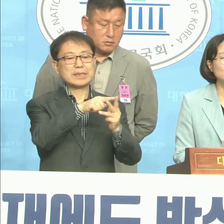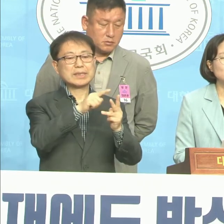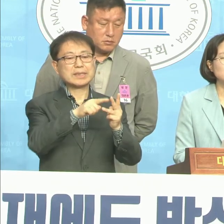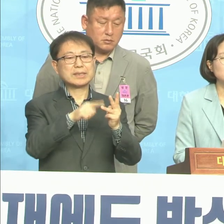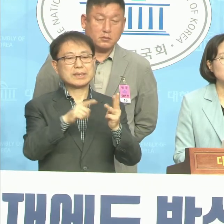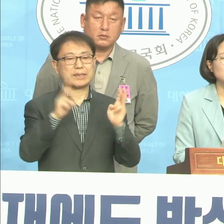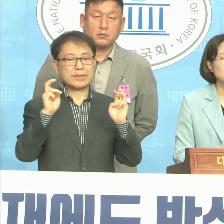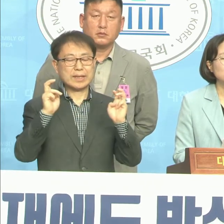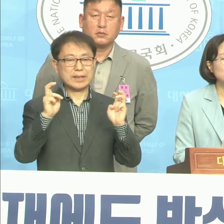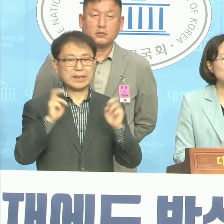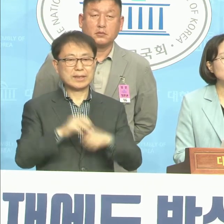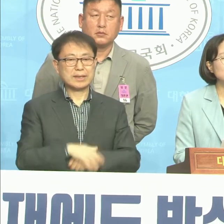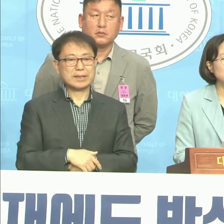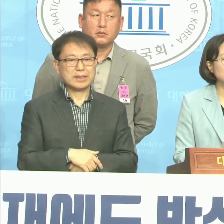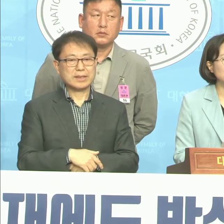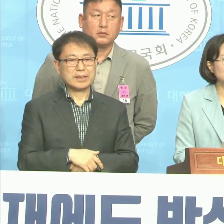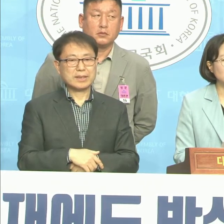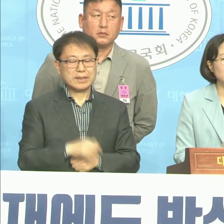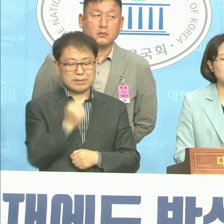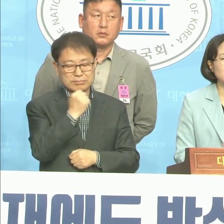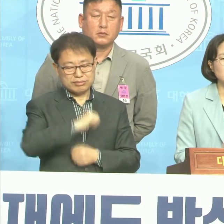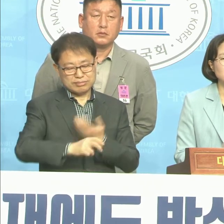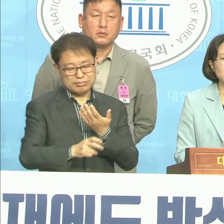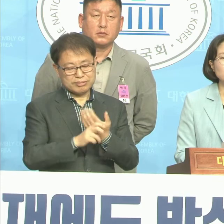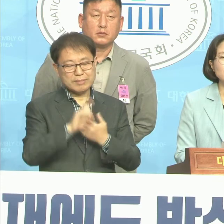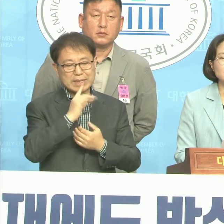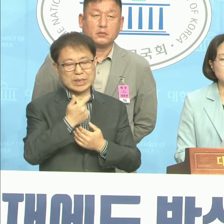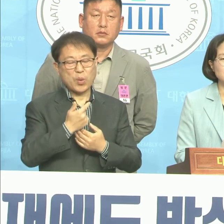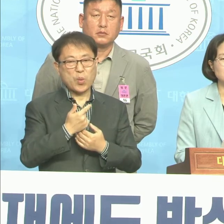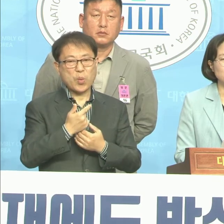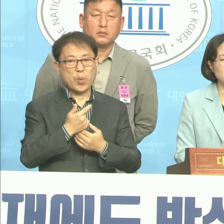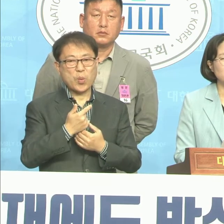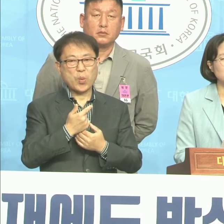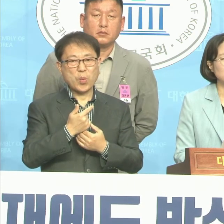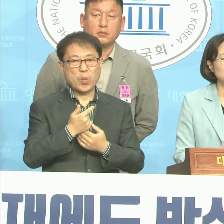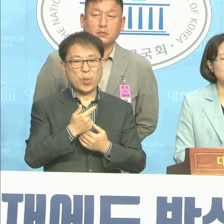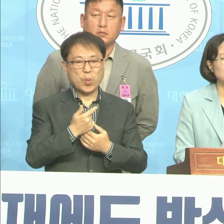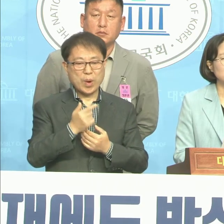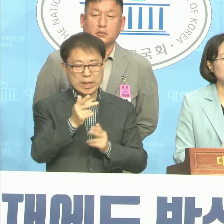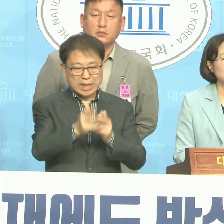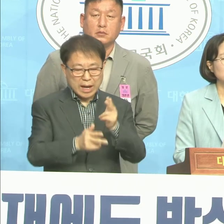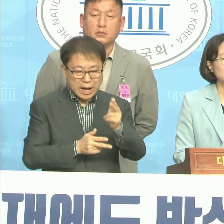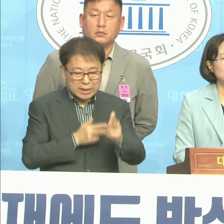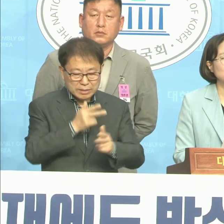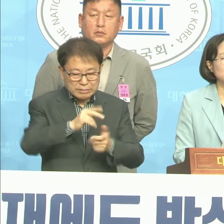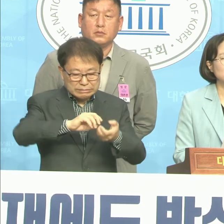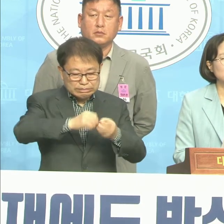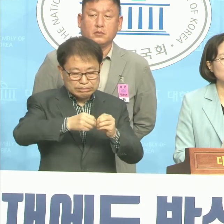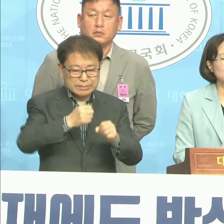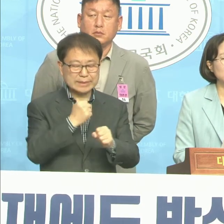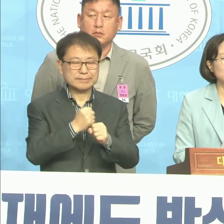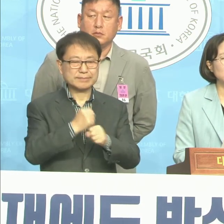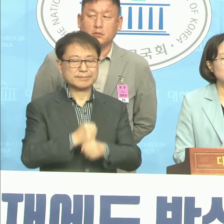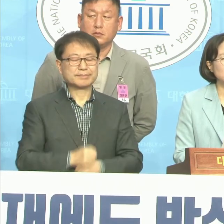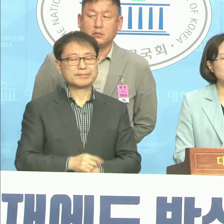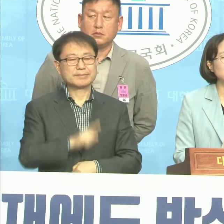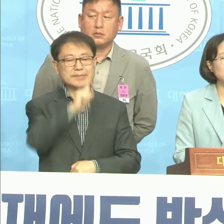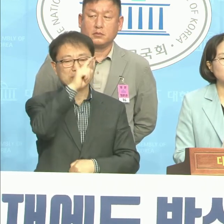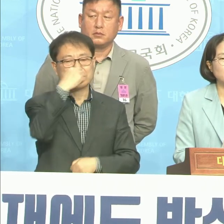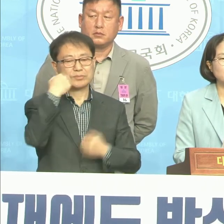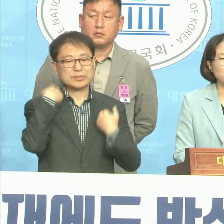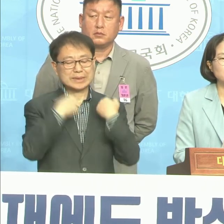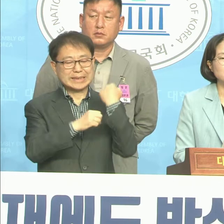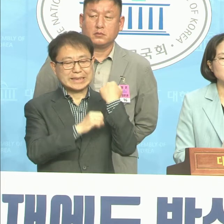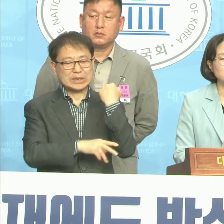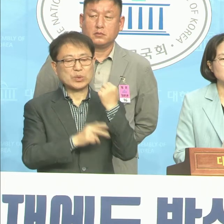단순히 불공정행위 만 한게 아니라 생태계 자체를 파괴한 것입니다 우리 국가 기반